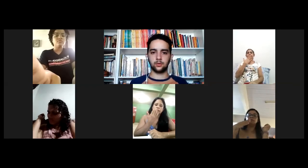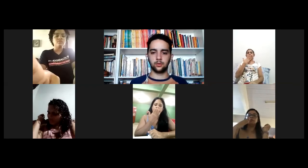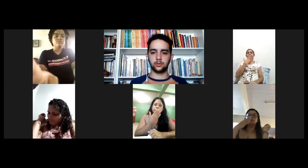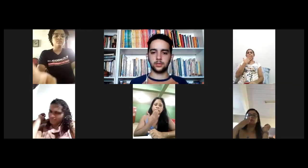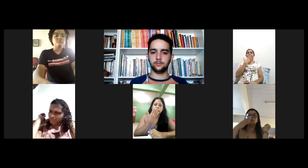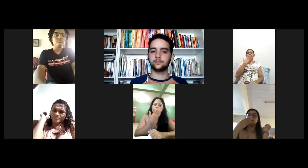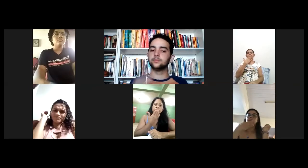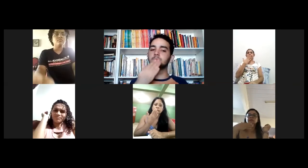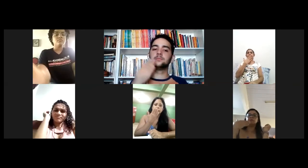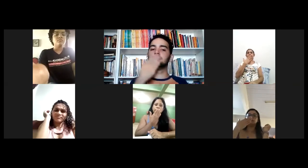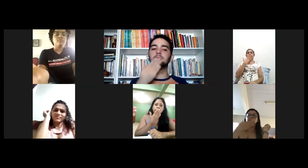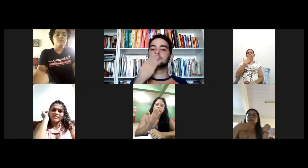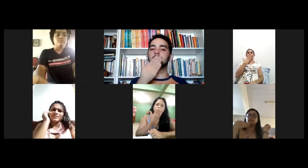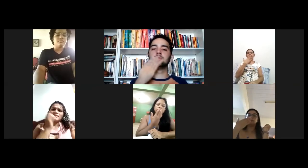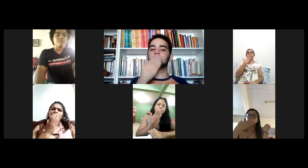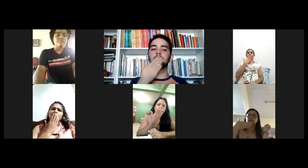Doce.